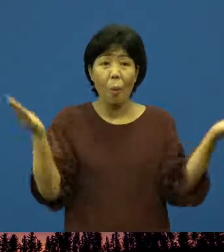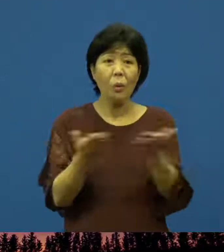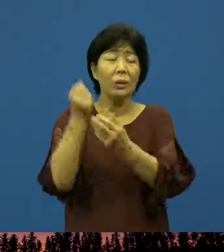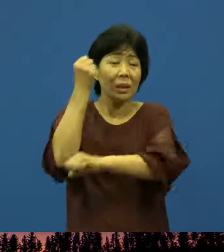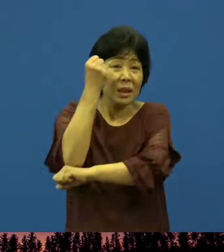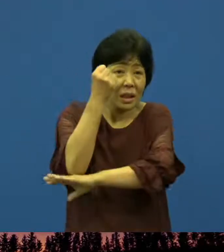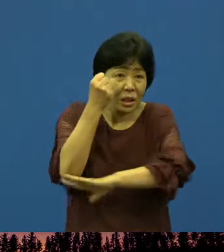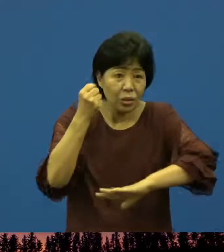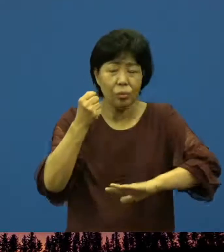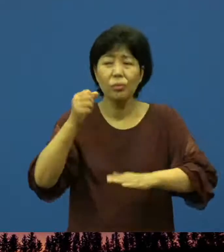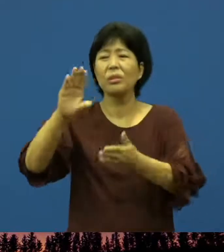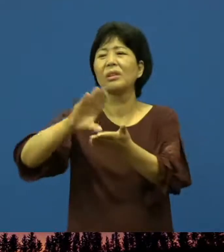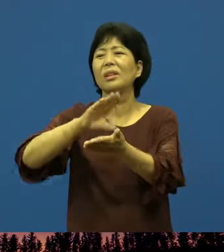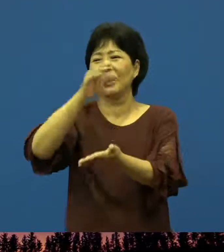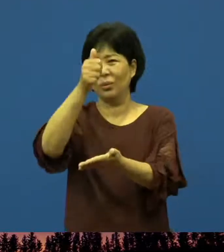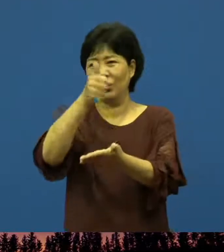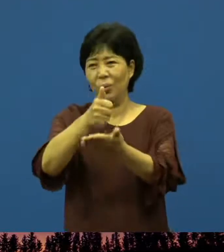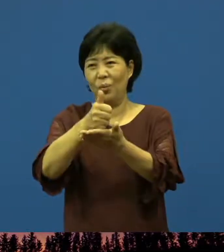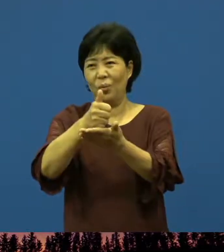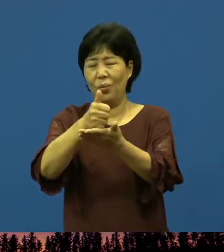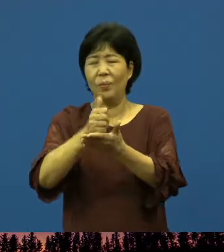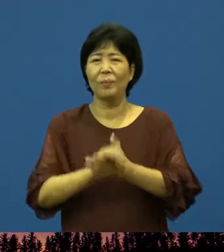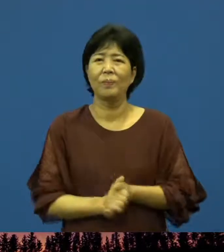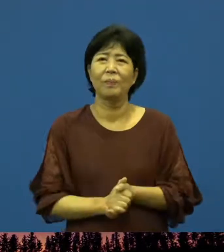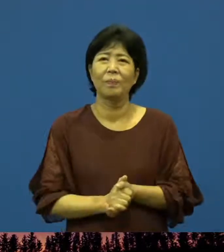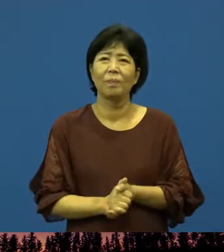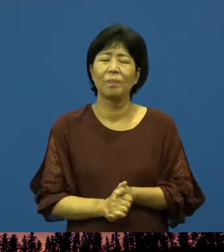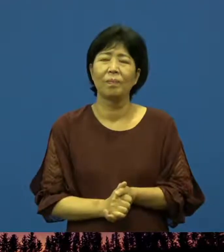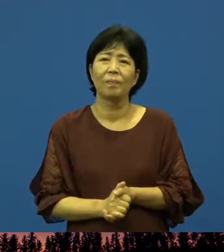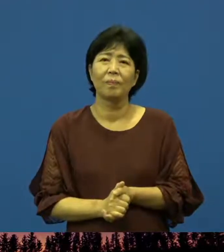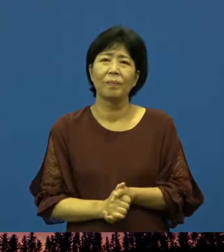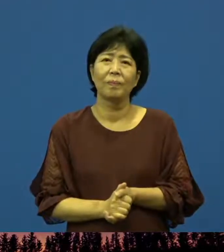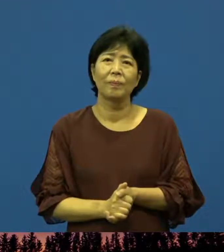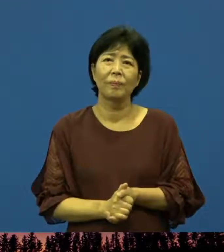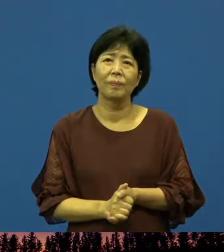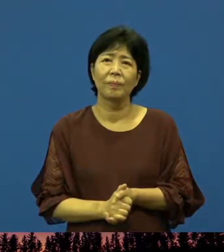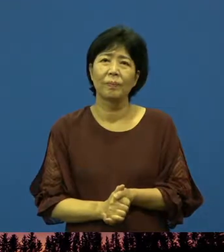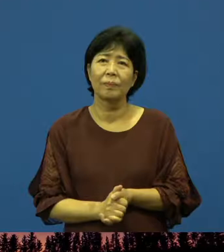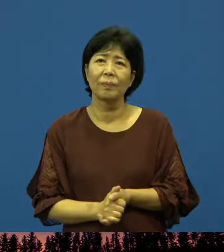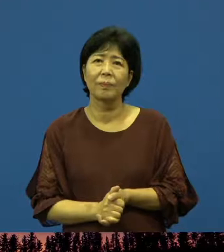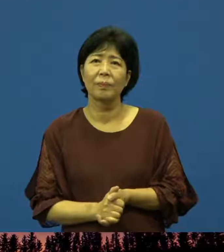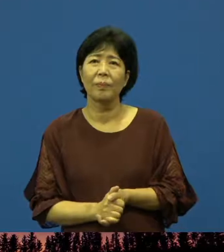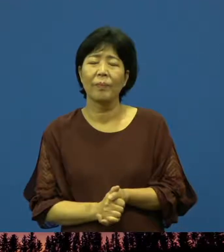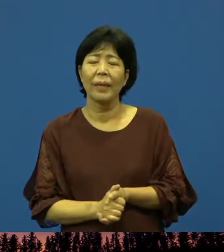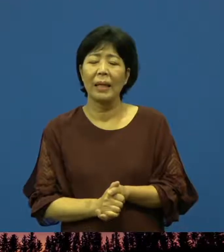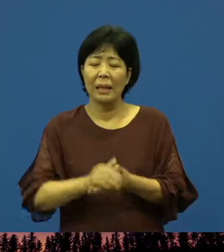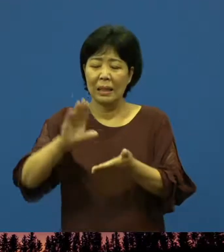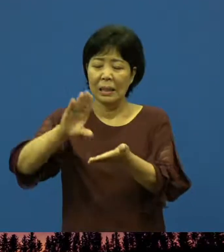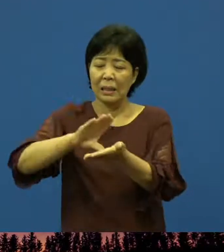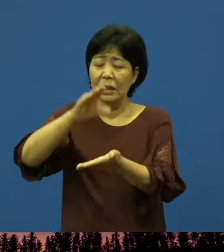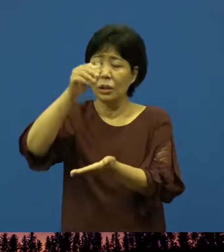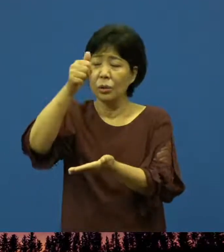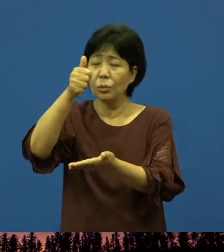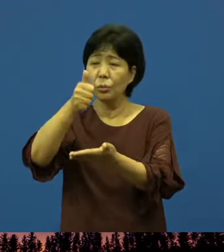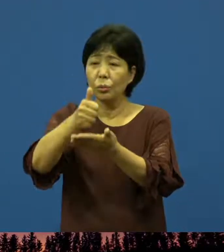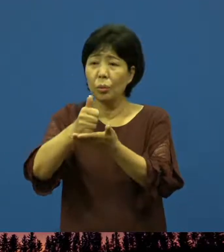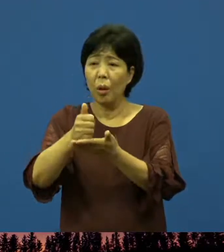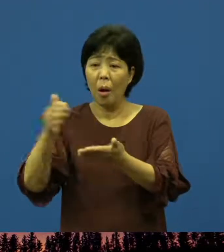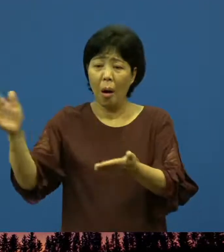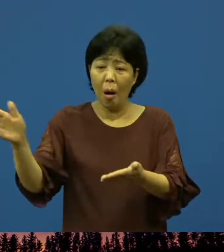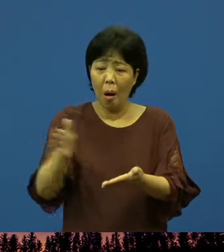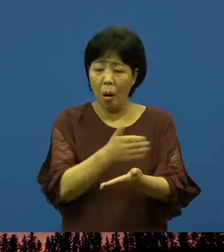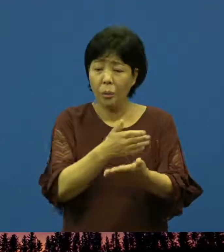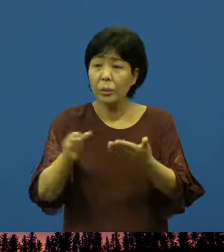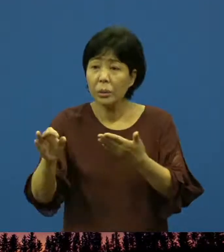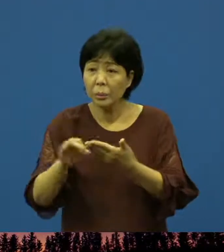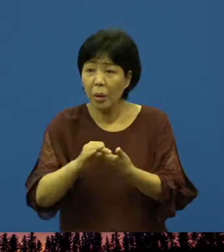그리스도로부터 그리스도로 끝을 맺은 결론을 내야 된다. 그러므로 그리스도 없이는 이루어질 수 있는 게 아무것도